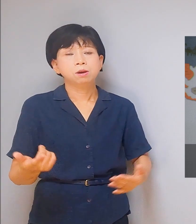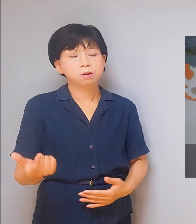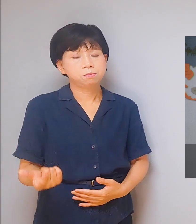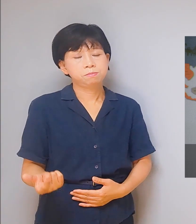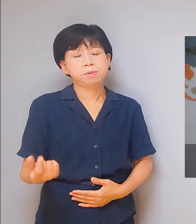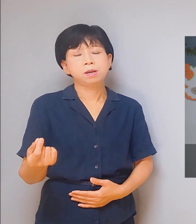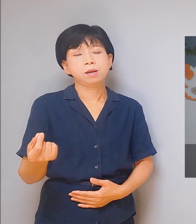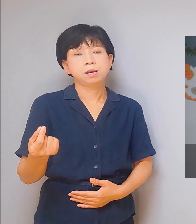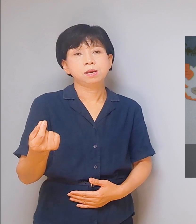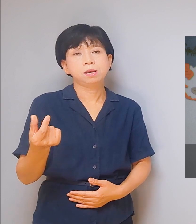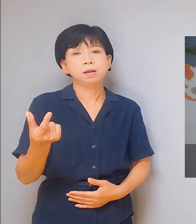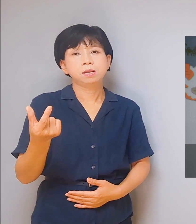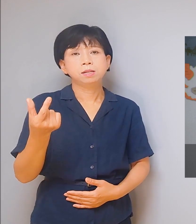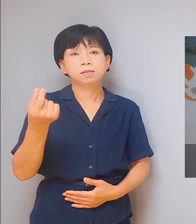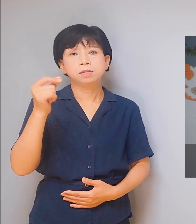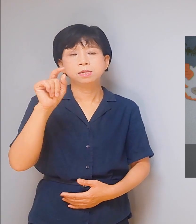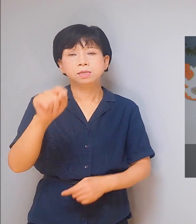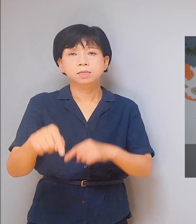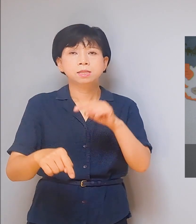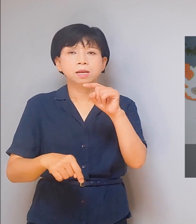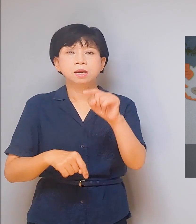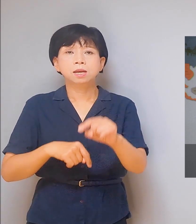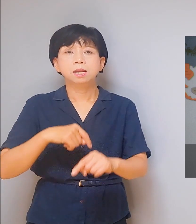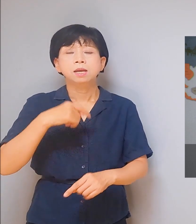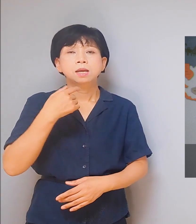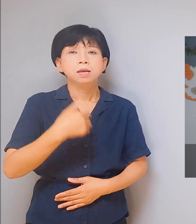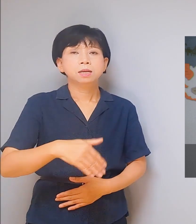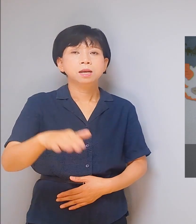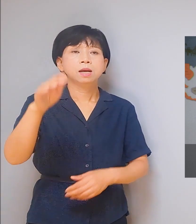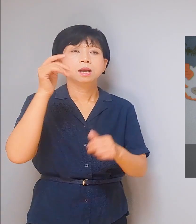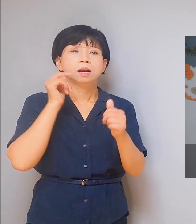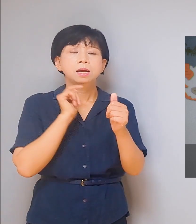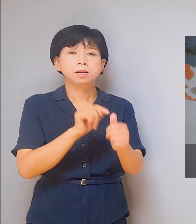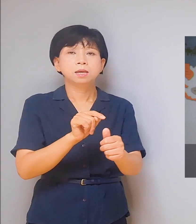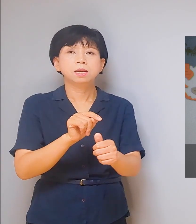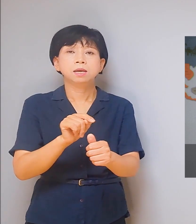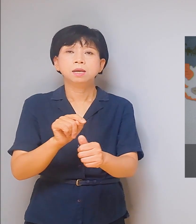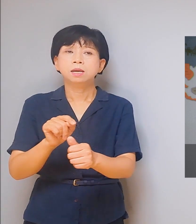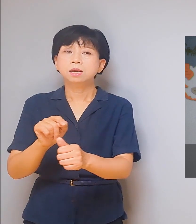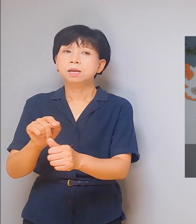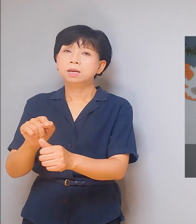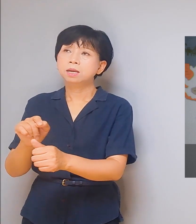걸음씩 너 빨리